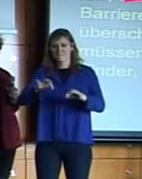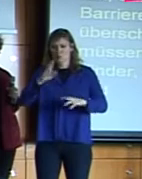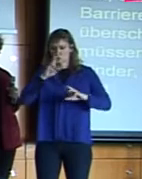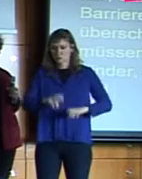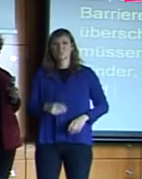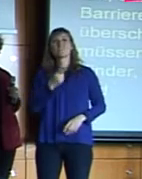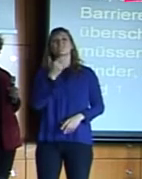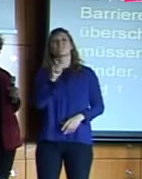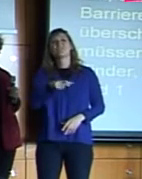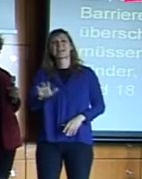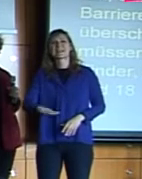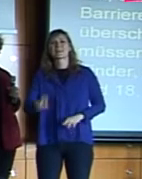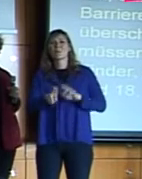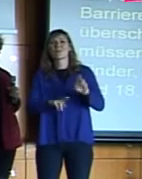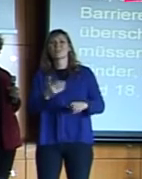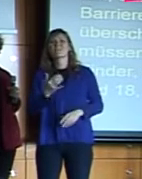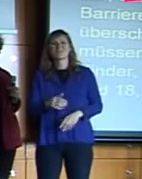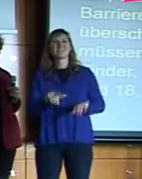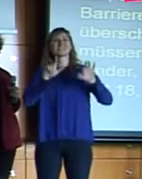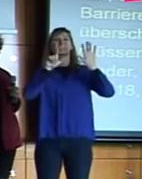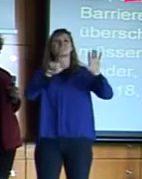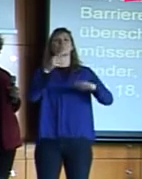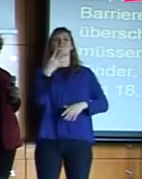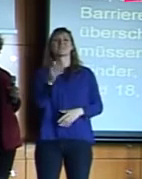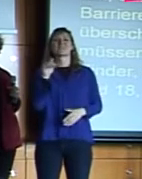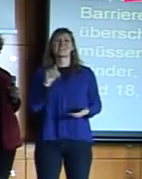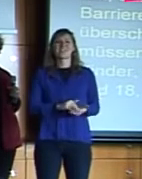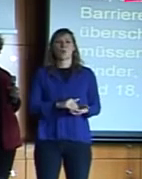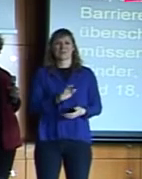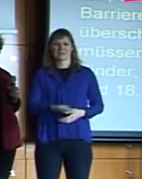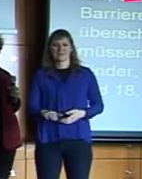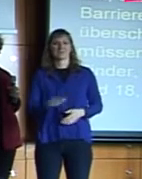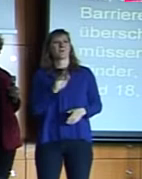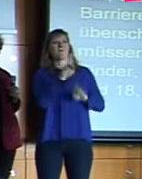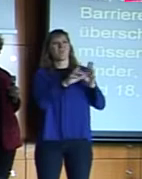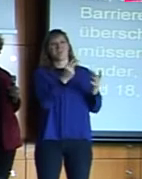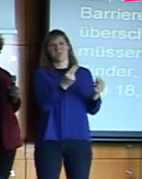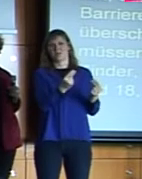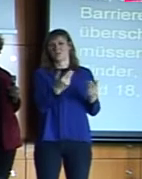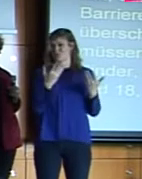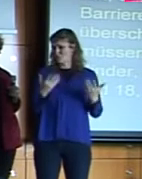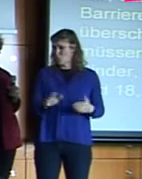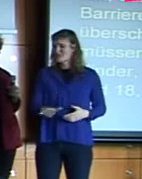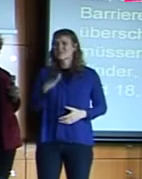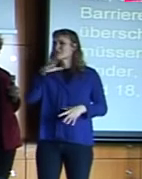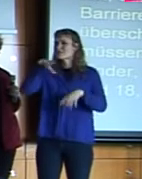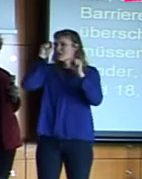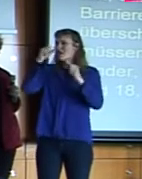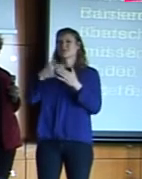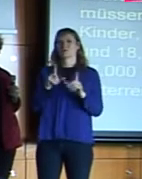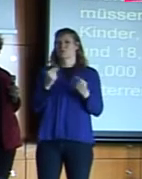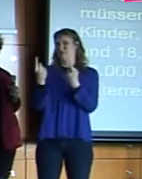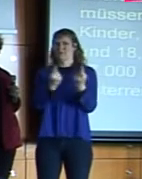Studie 47.000 Kinder. Wenn Sie sich vorstellen, dass Kinder gar nicht in der Lage sind zu erkennen, in welcher Situation sie